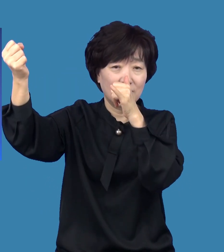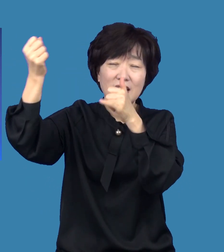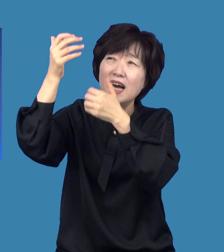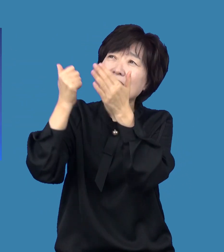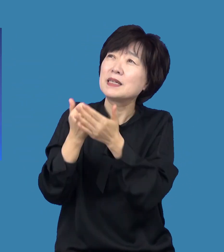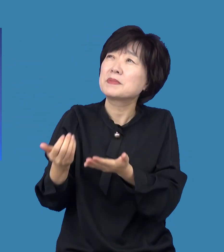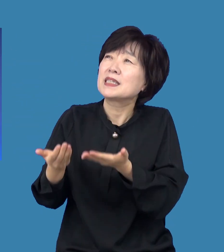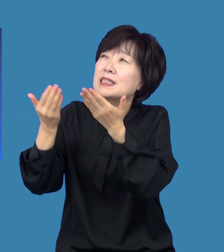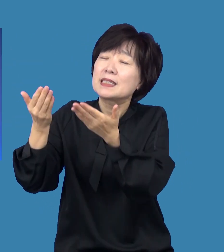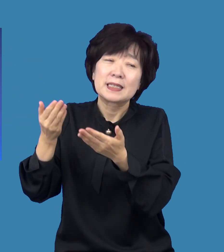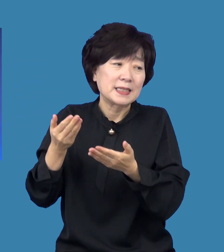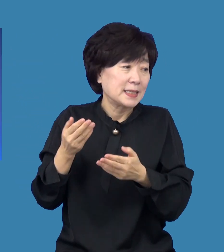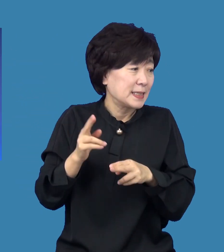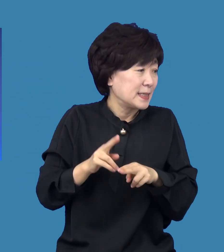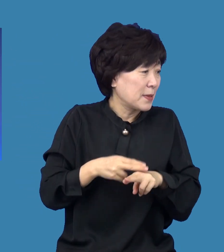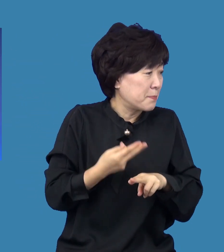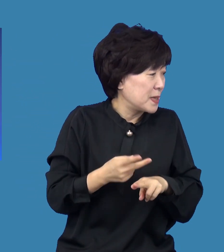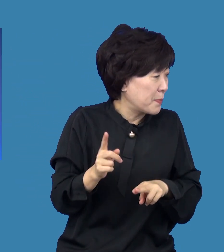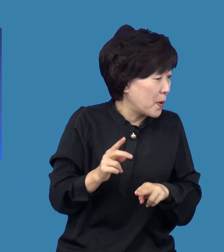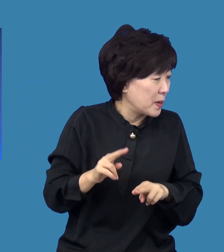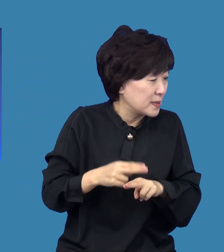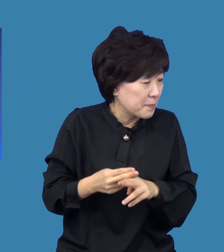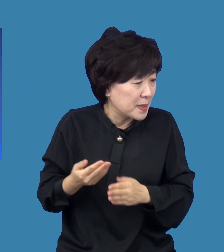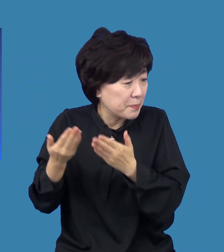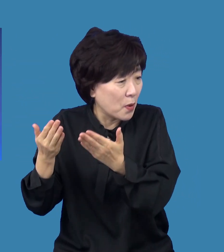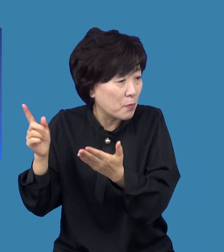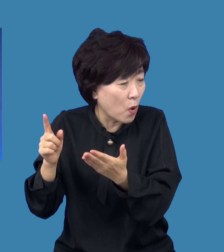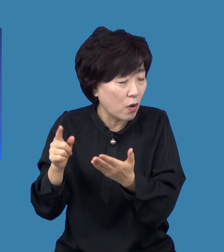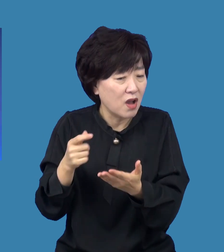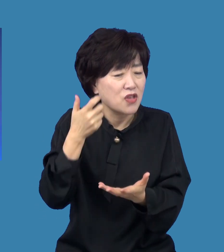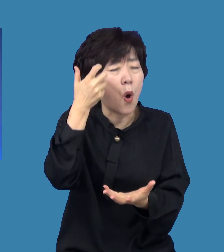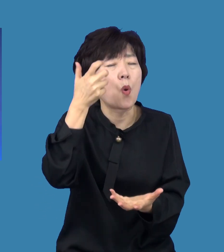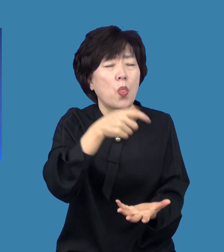하면 영혼들이에요. 영혼들 외에는